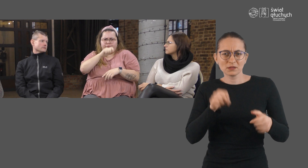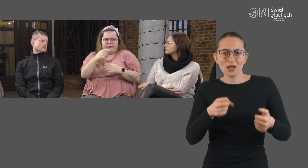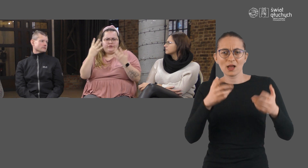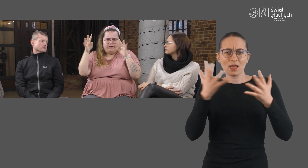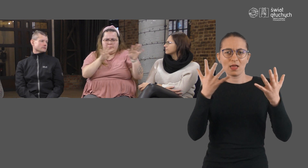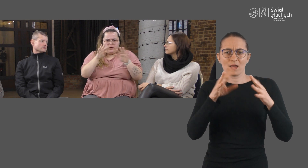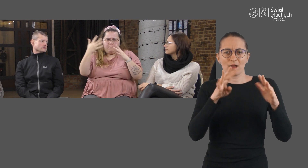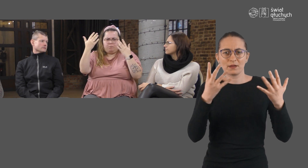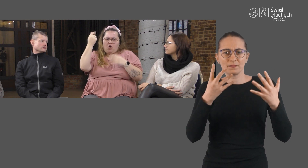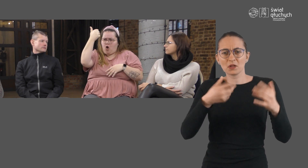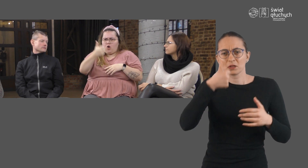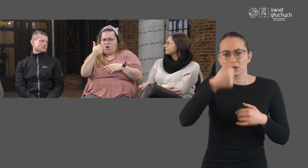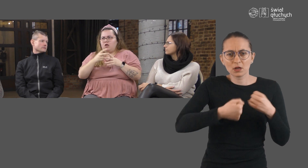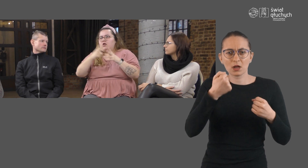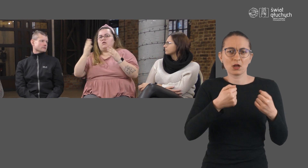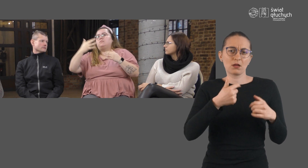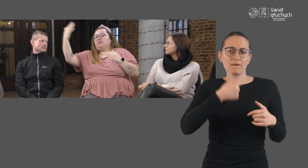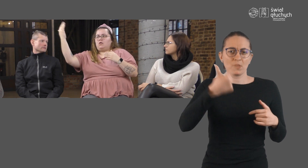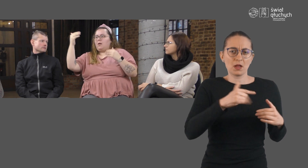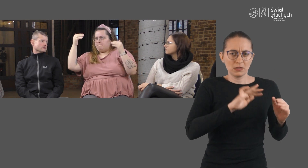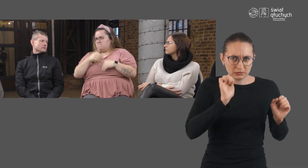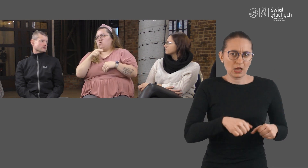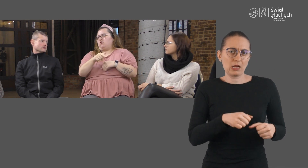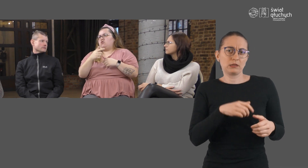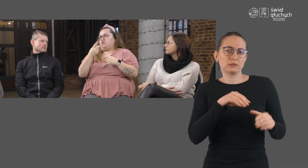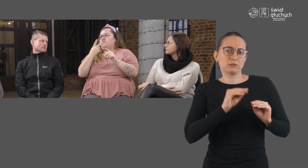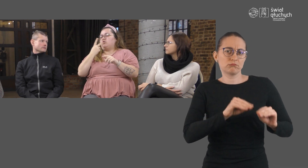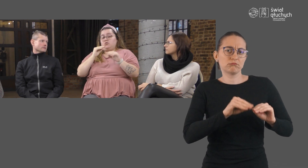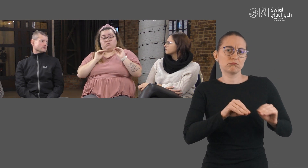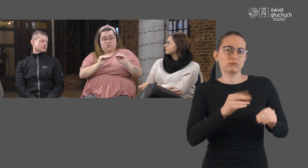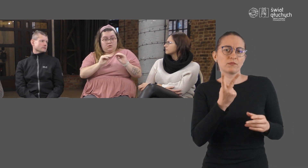dwujęzyczna. Jak byłam mała, miałam, nie wiem, 9 miesięcy, rok,